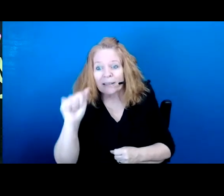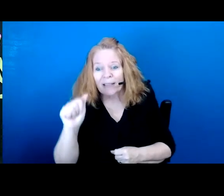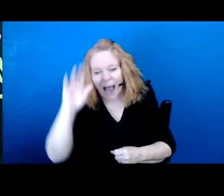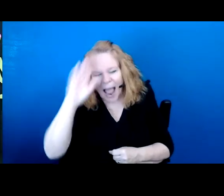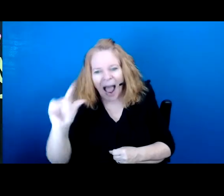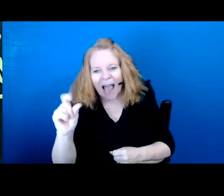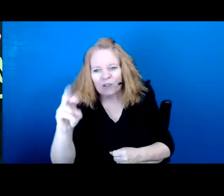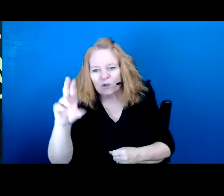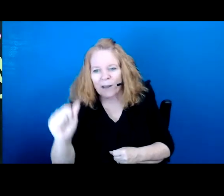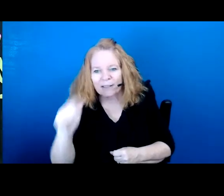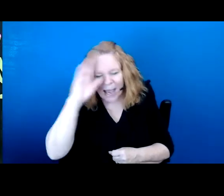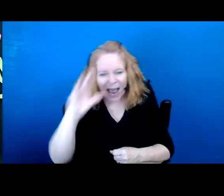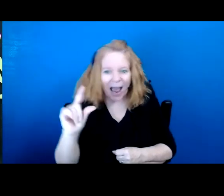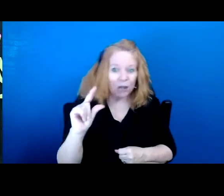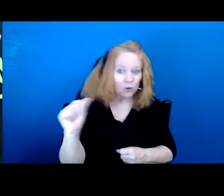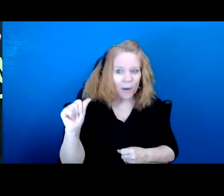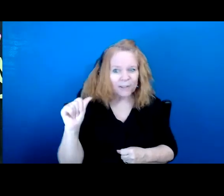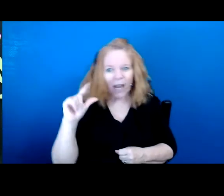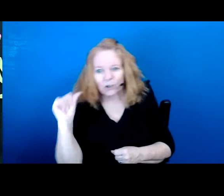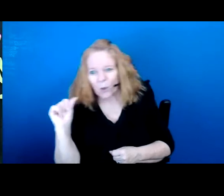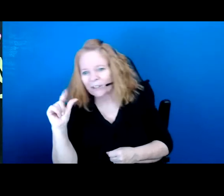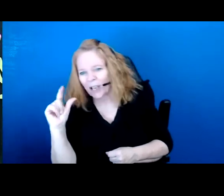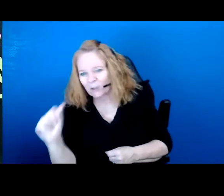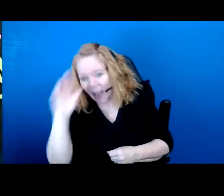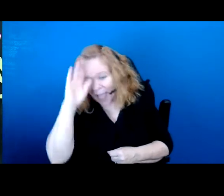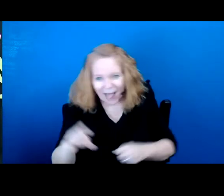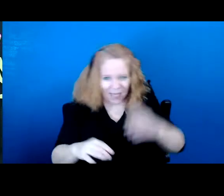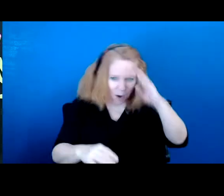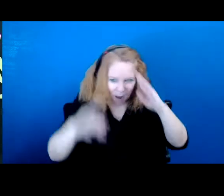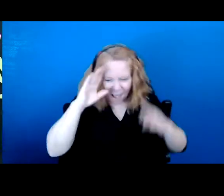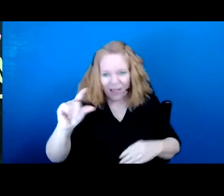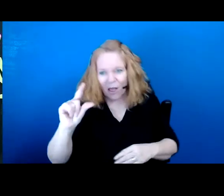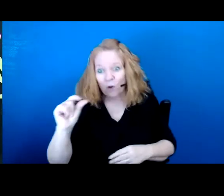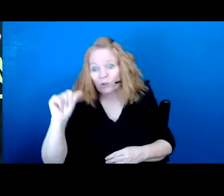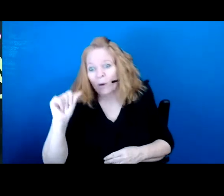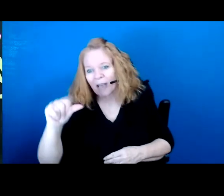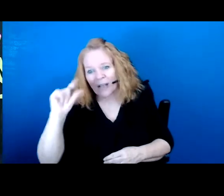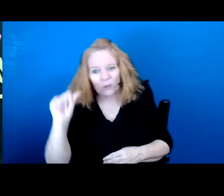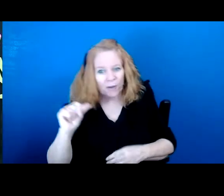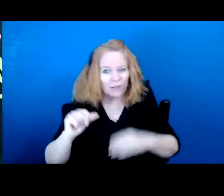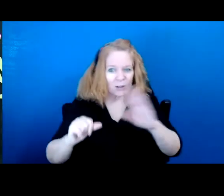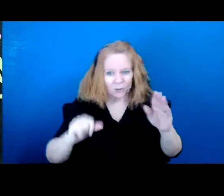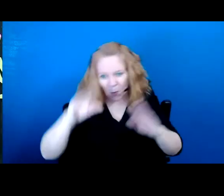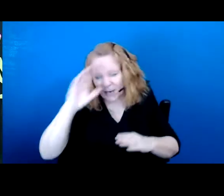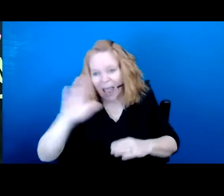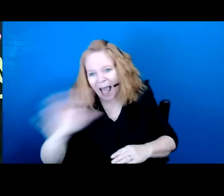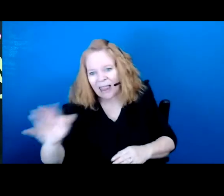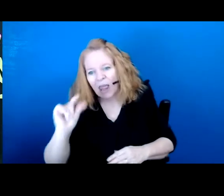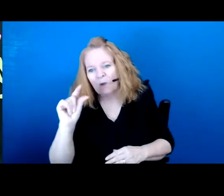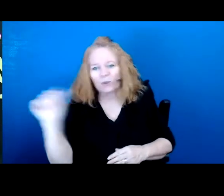así que yo echada a la george h cha cha cha chá hola hola hola